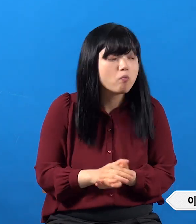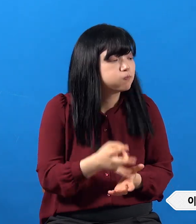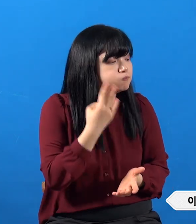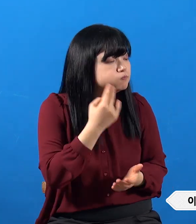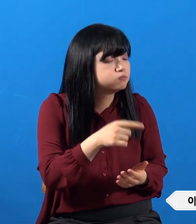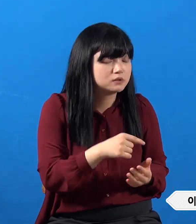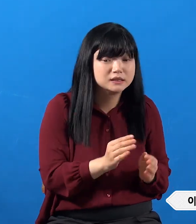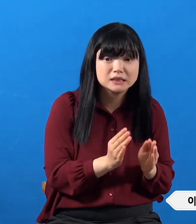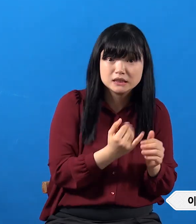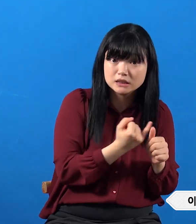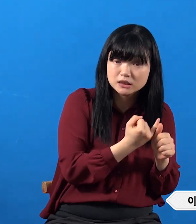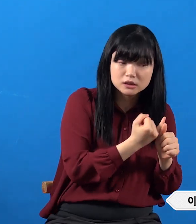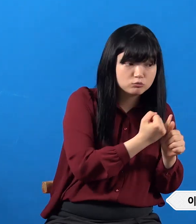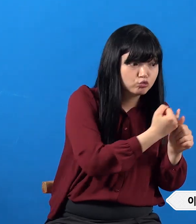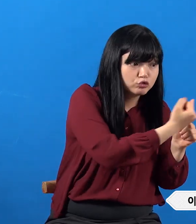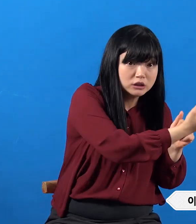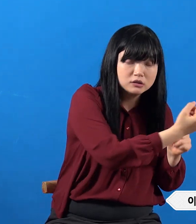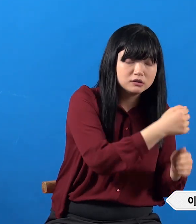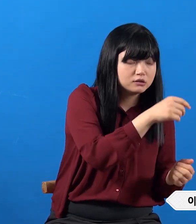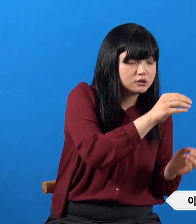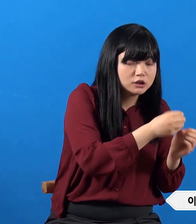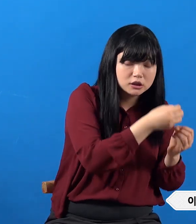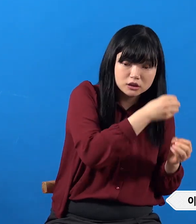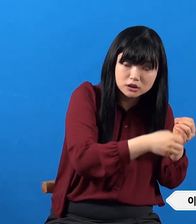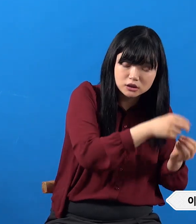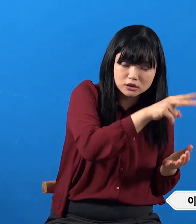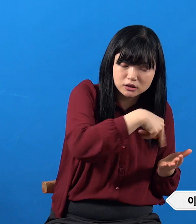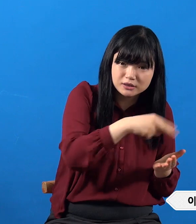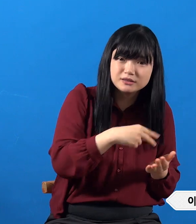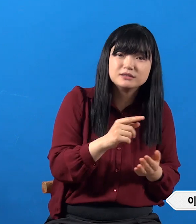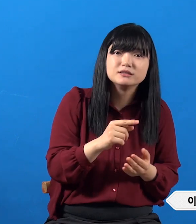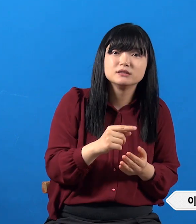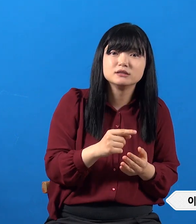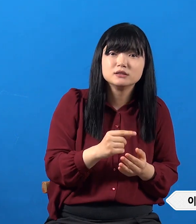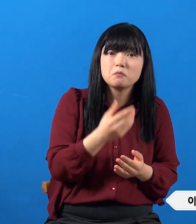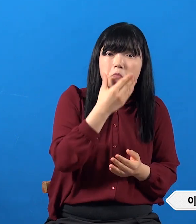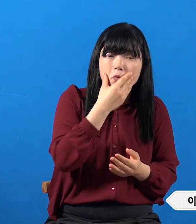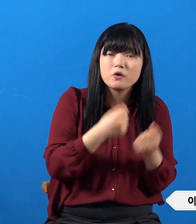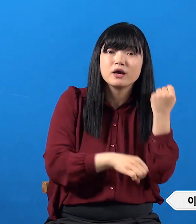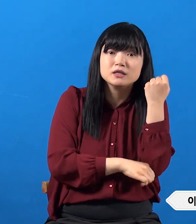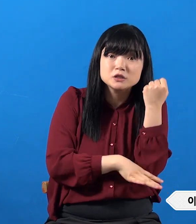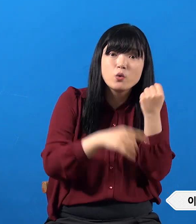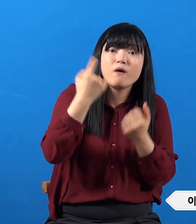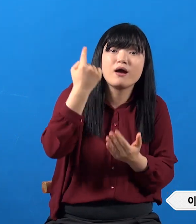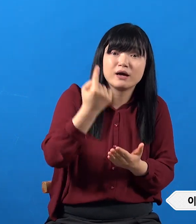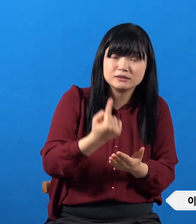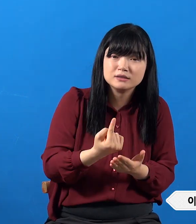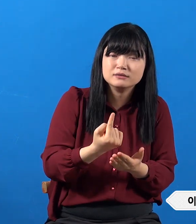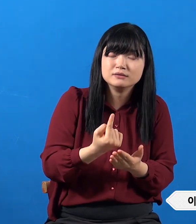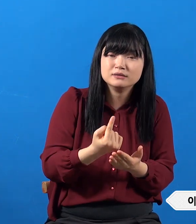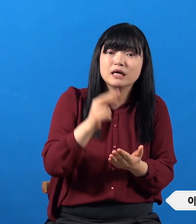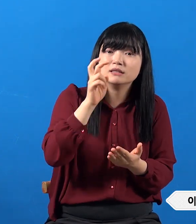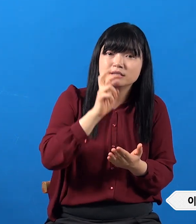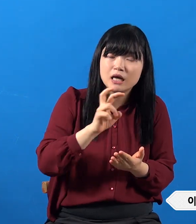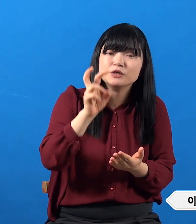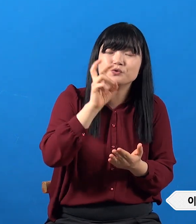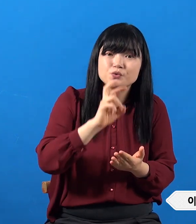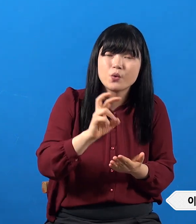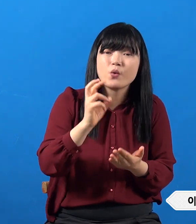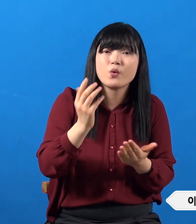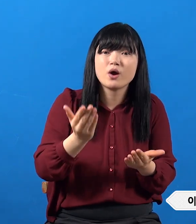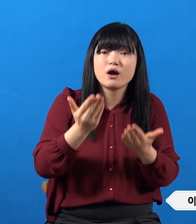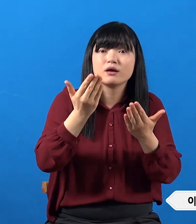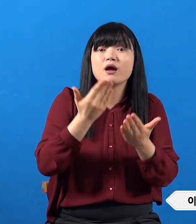그랬더니 그 부인이 시를 읽기 시작합니다. 그 시가 이렇게 시작돼요. 복의 근원 강림하사